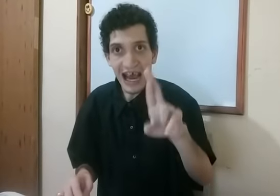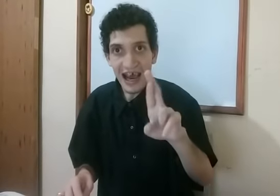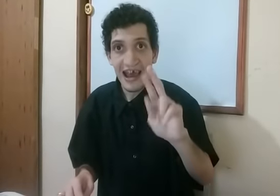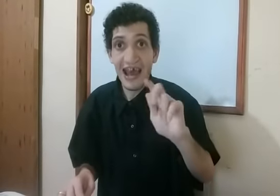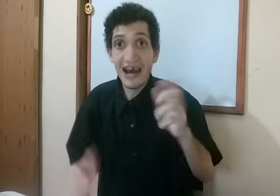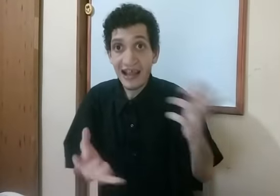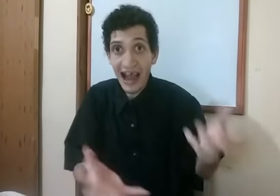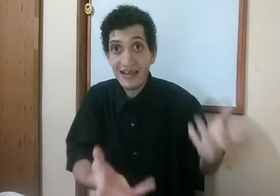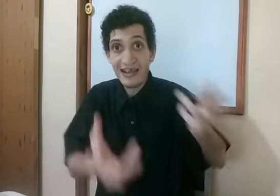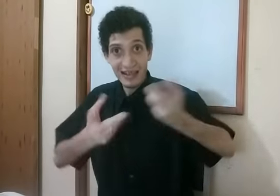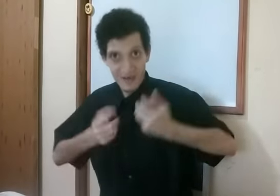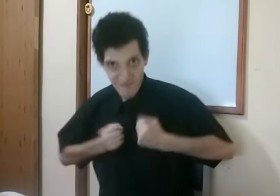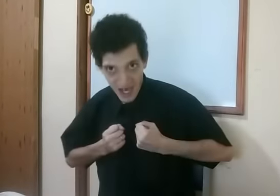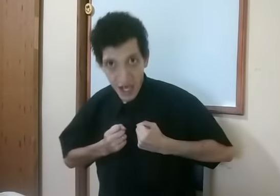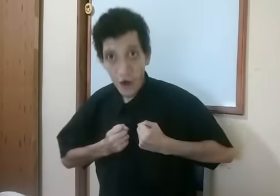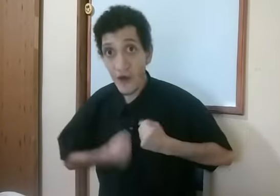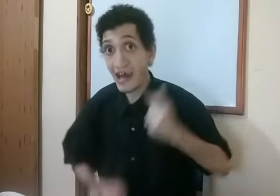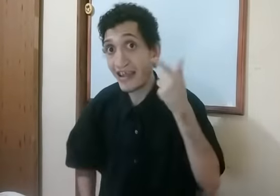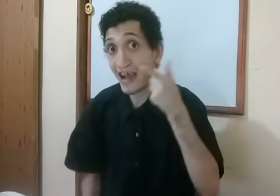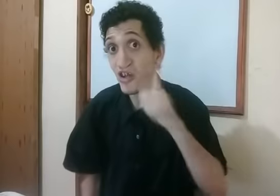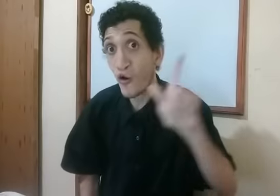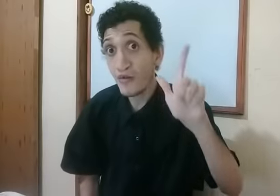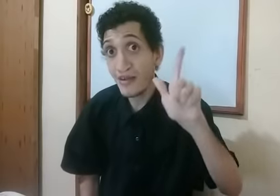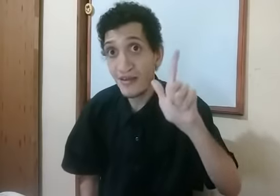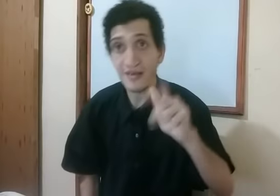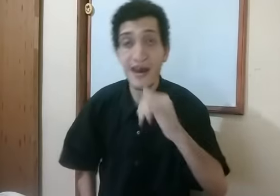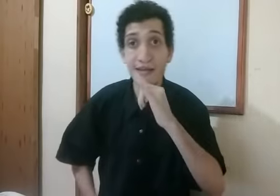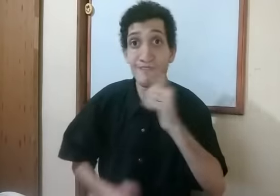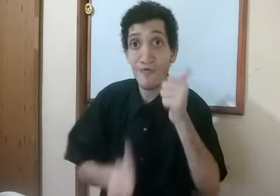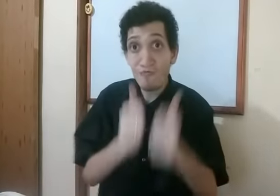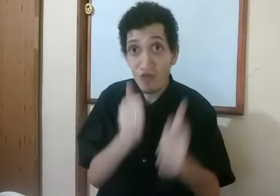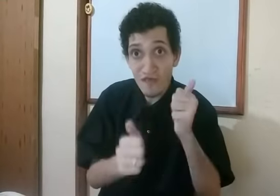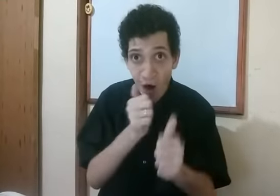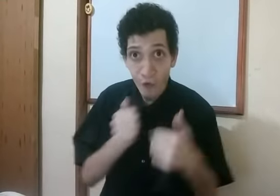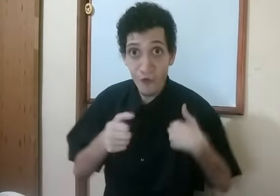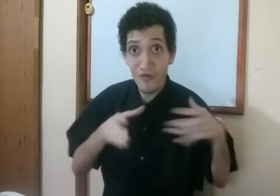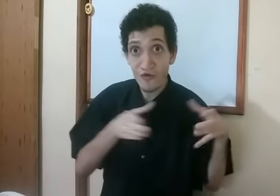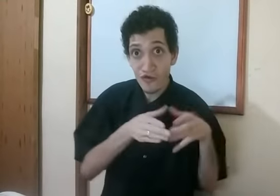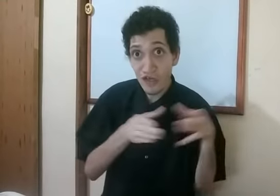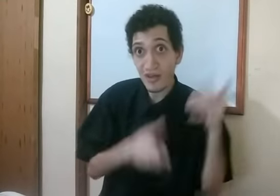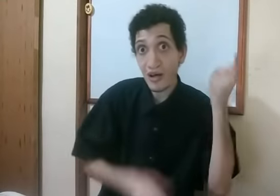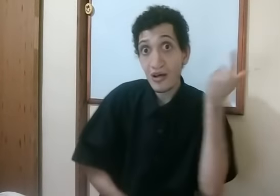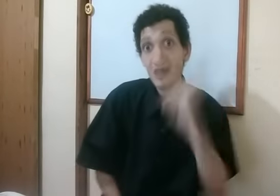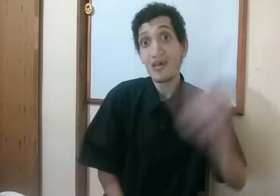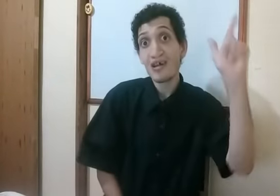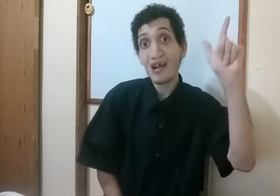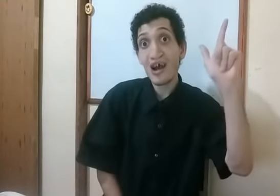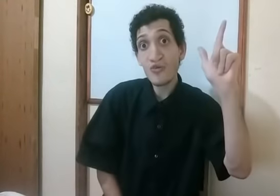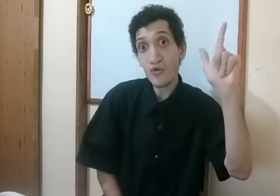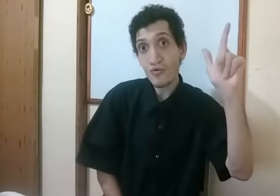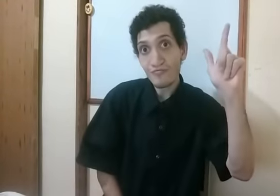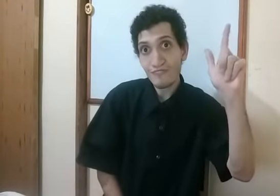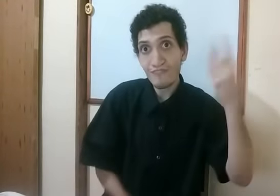Anhar. É anhar de receber ou é anhar de conseguir? É, no futebol, o meu time ganhou